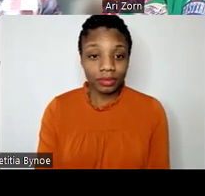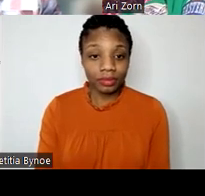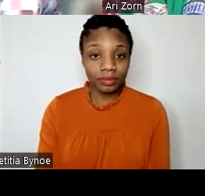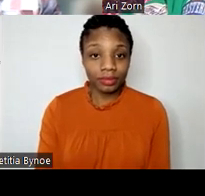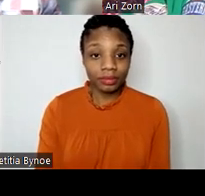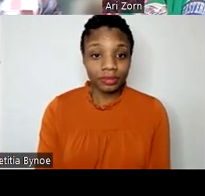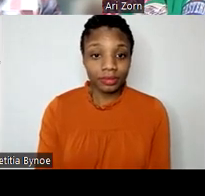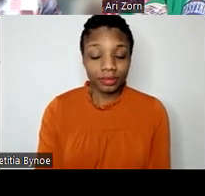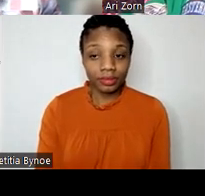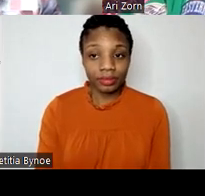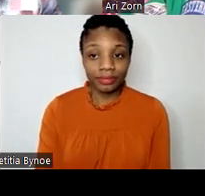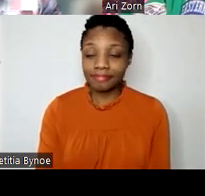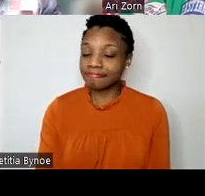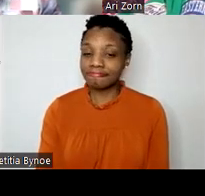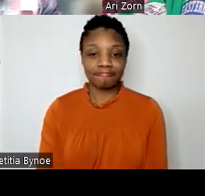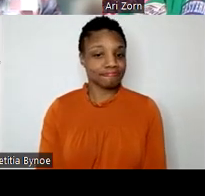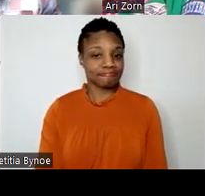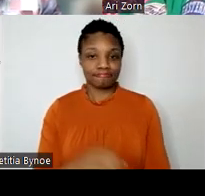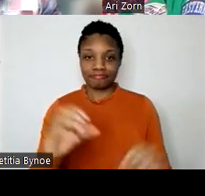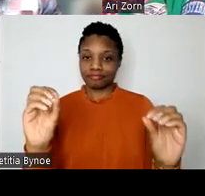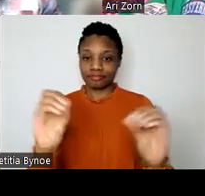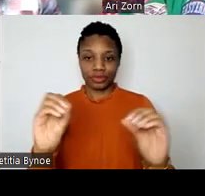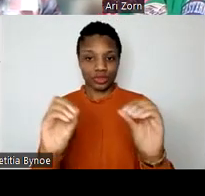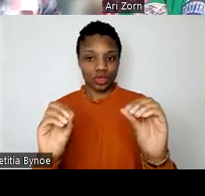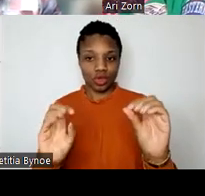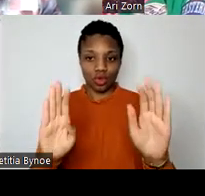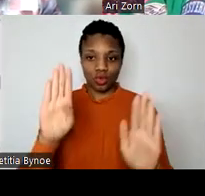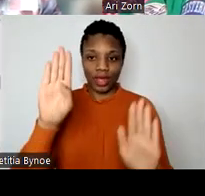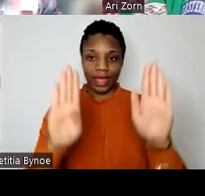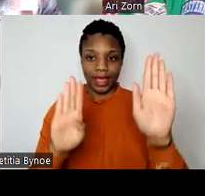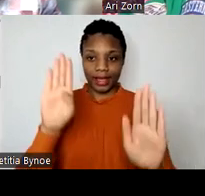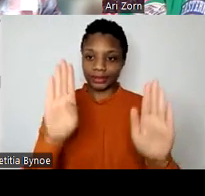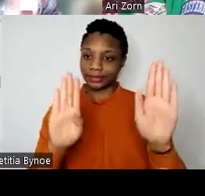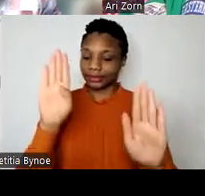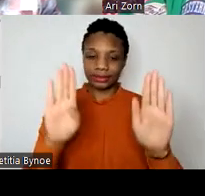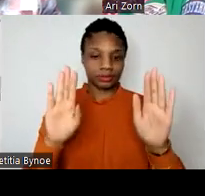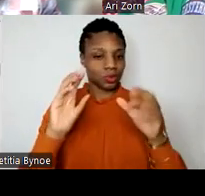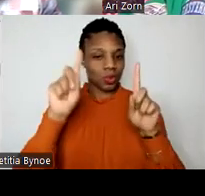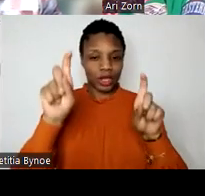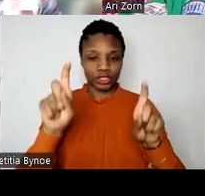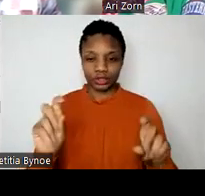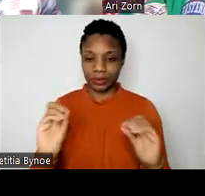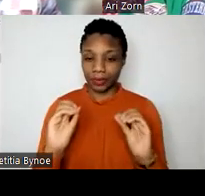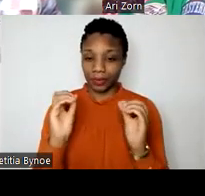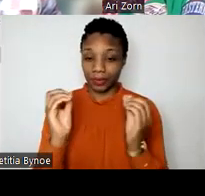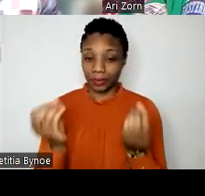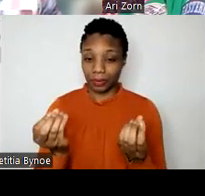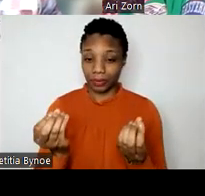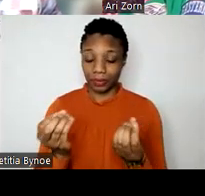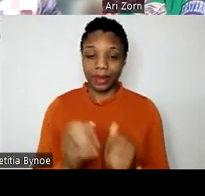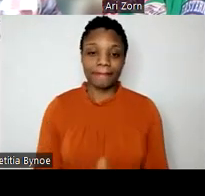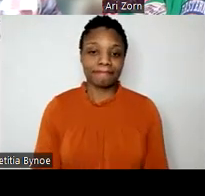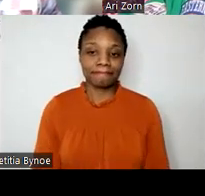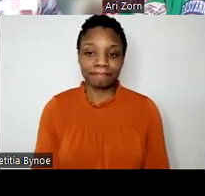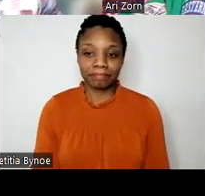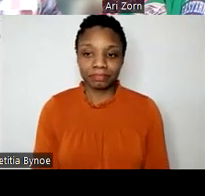kessel hay alguna otra pregunta o manos alzadas e no hay no hay ninguna mano alzada y